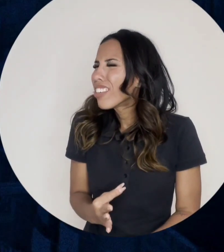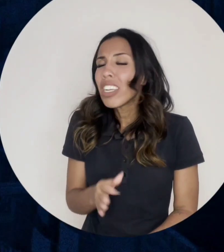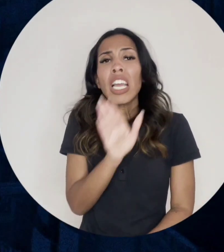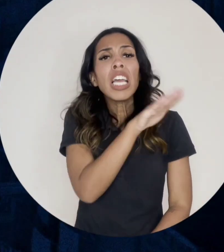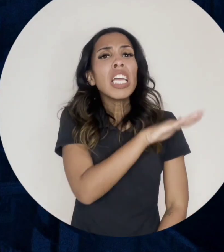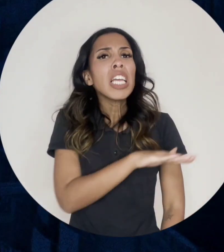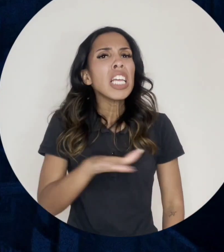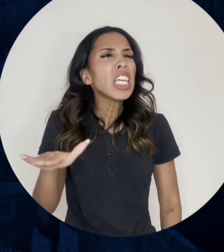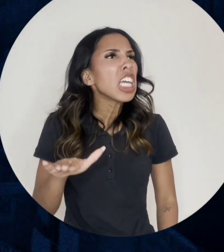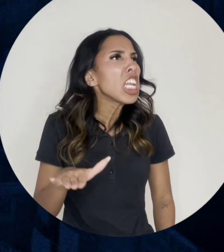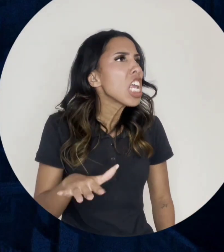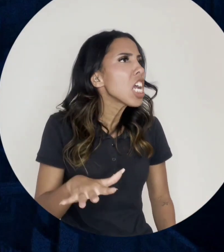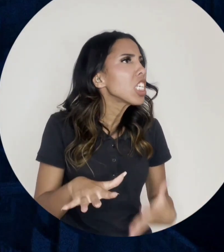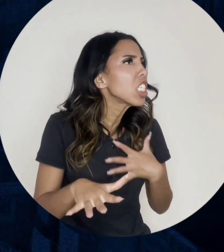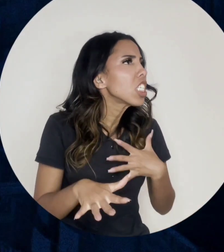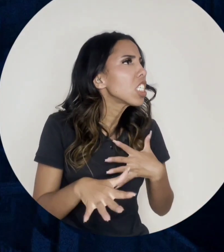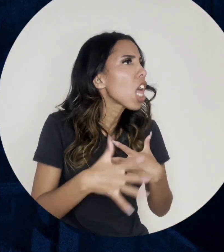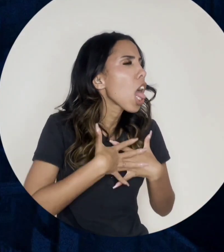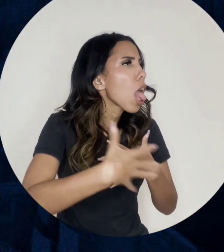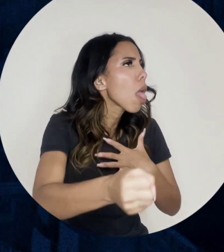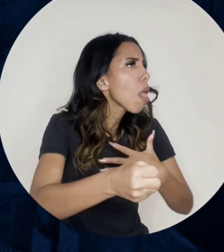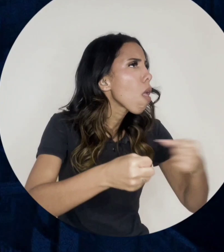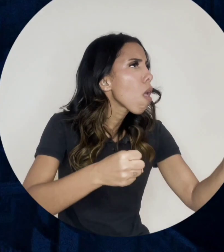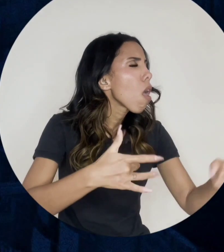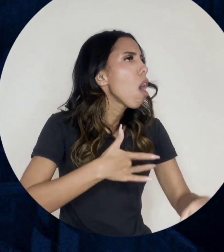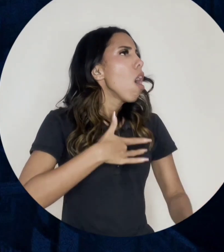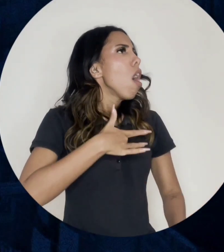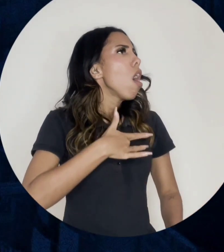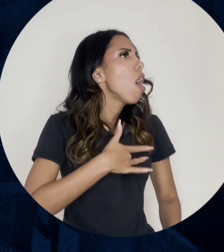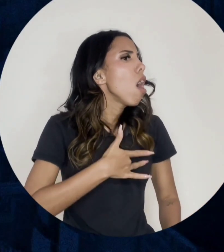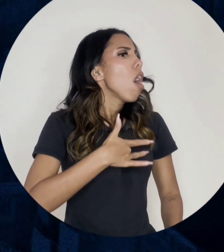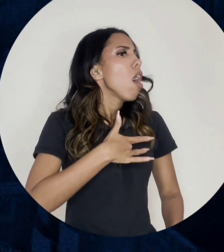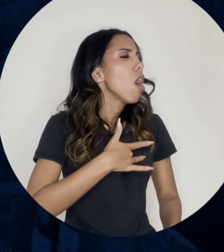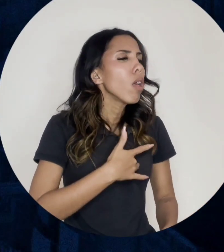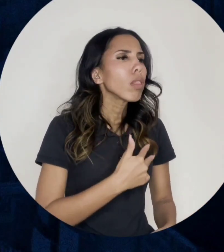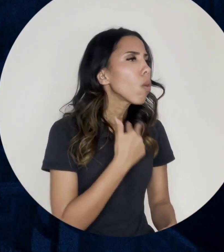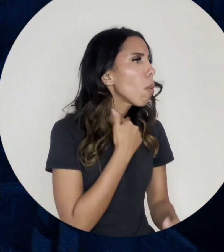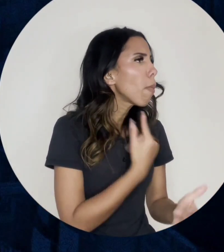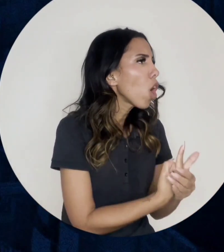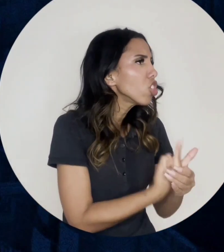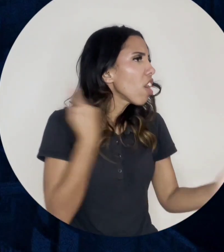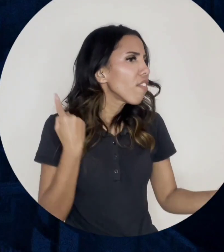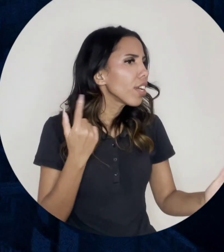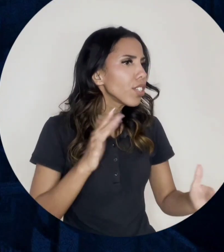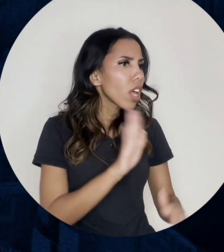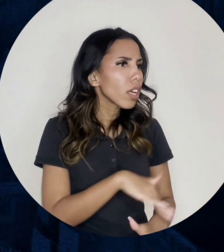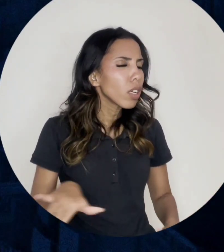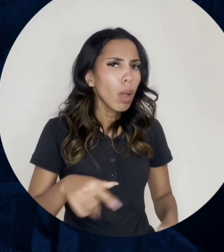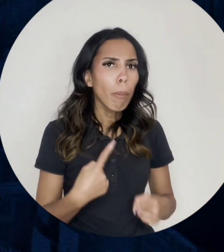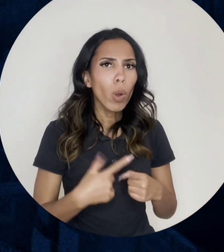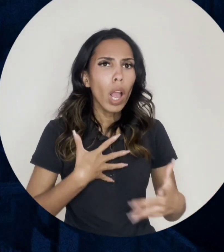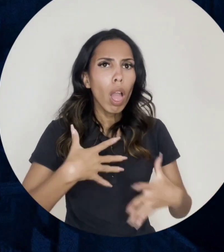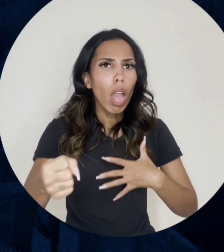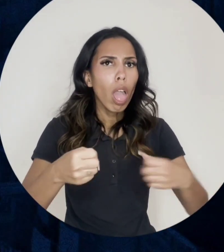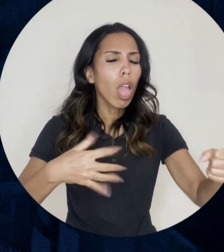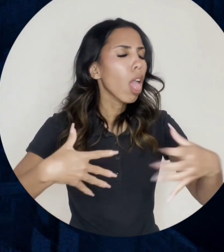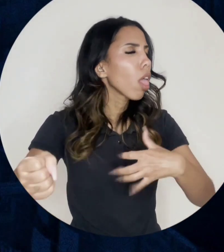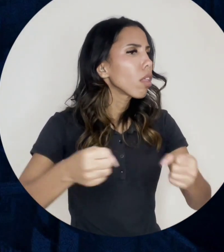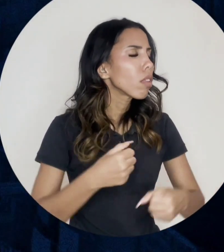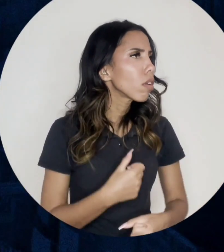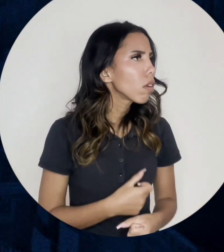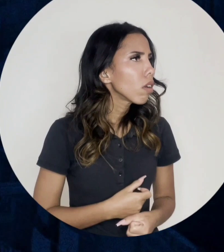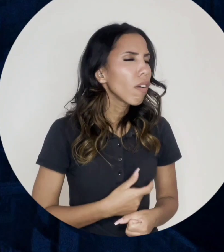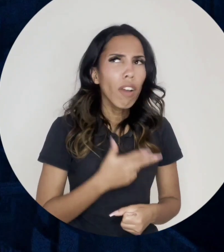não transmite, então ele não tem justificativa de ter afastado essas crianças. Eles estão debilitados? Eu falei,